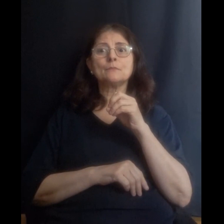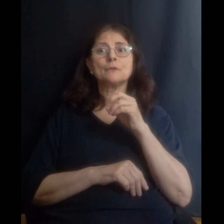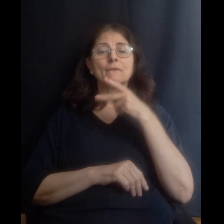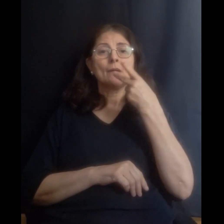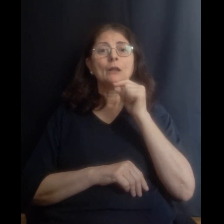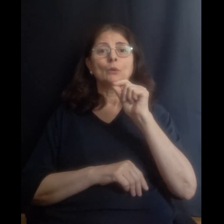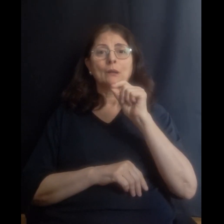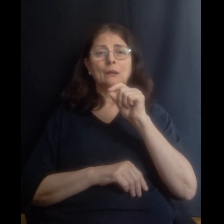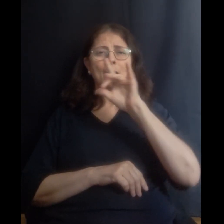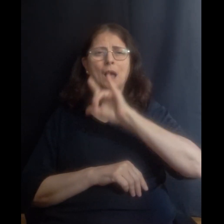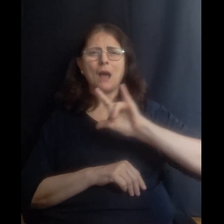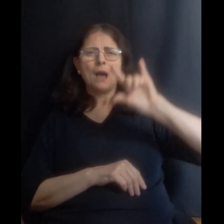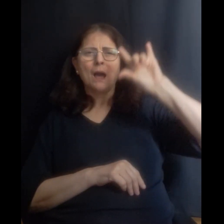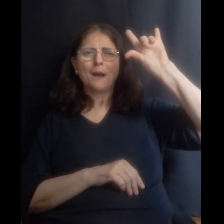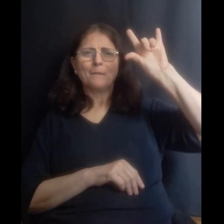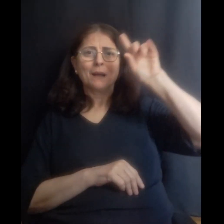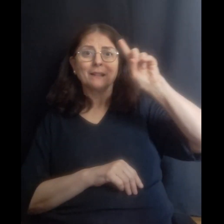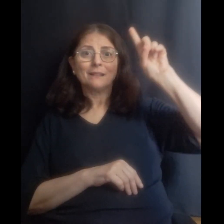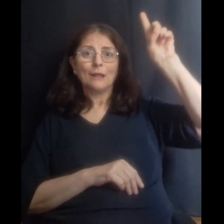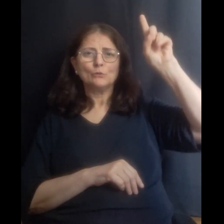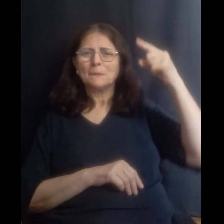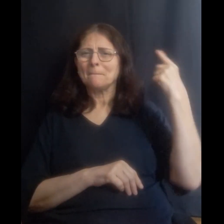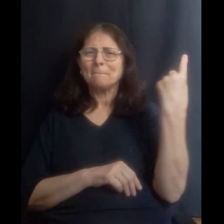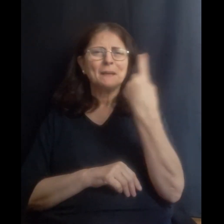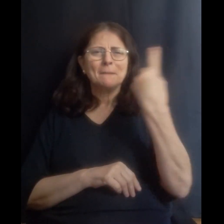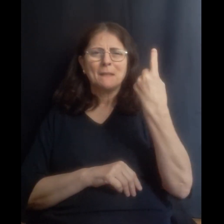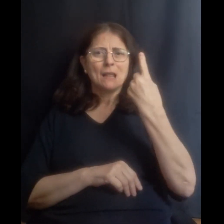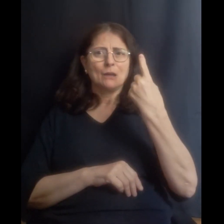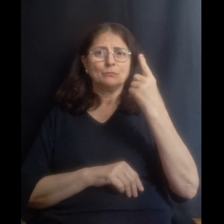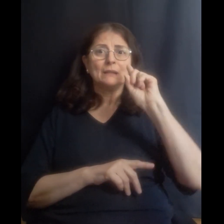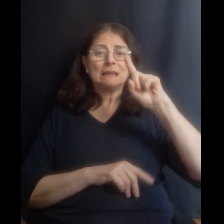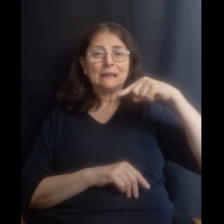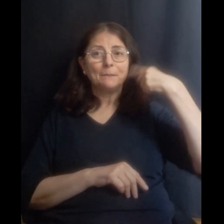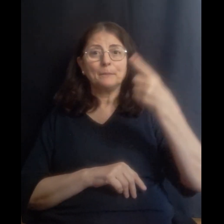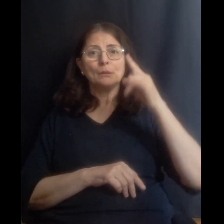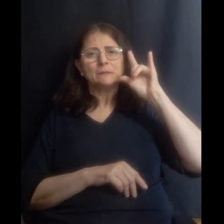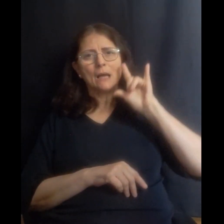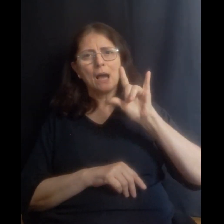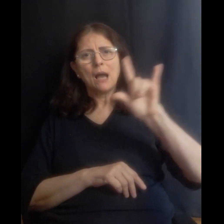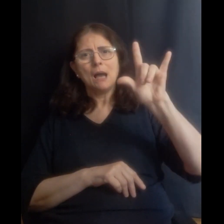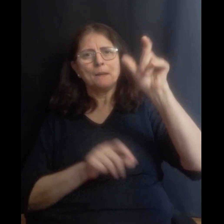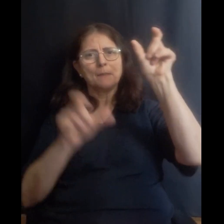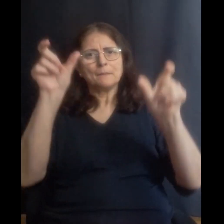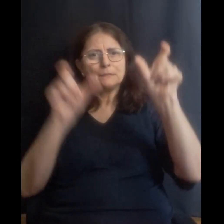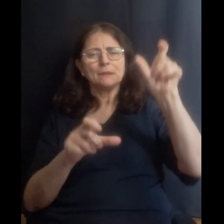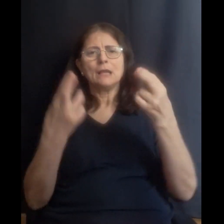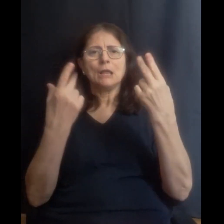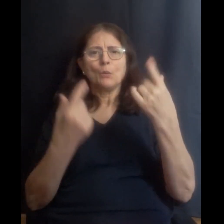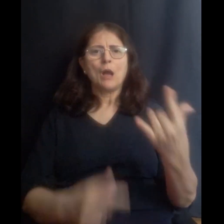dizendo: amar a Deus sobre todas as coisas e ao próximo como a si mesmo.